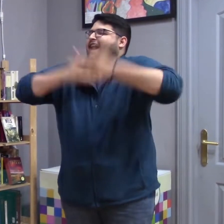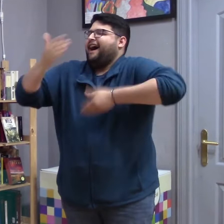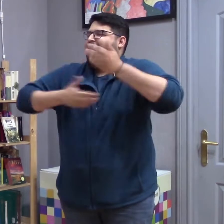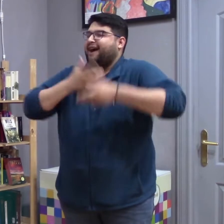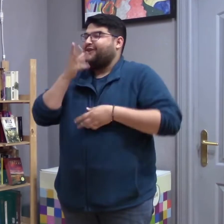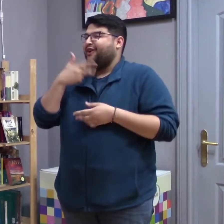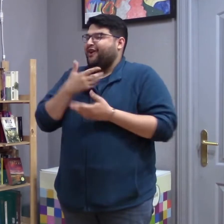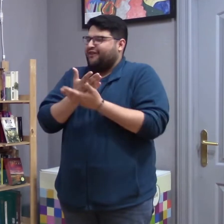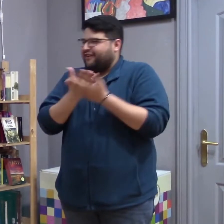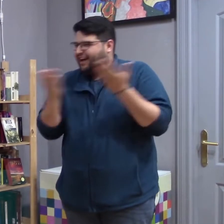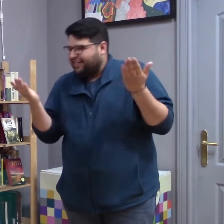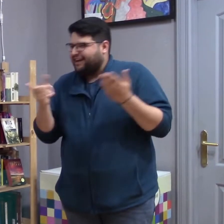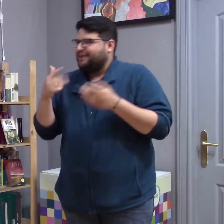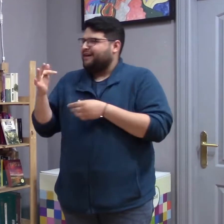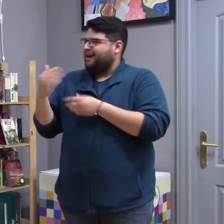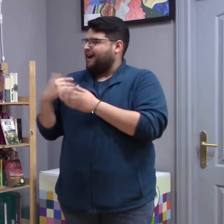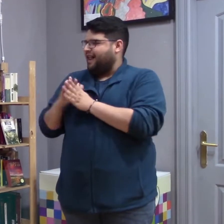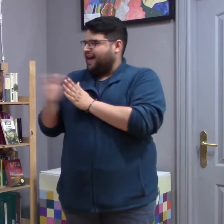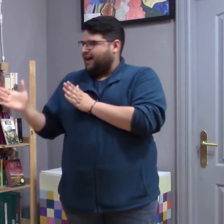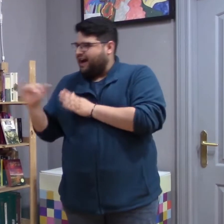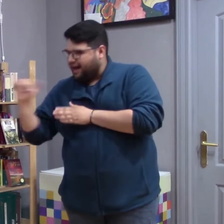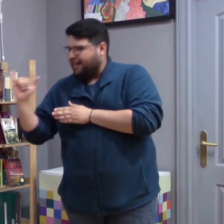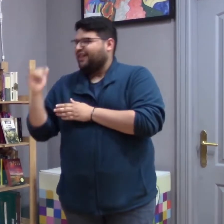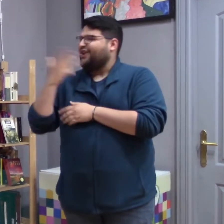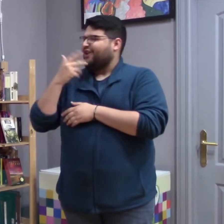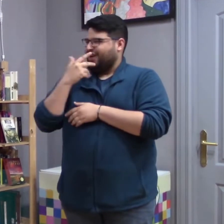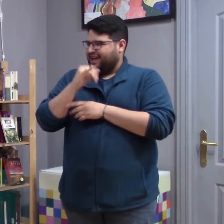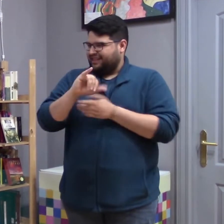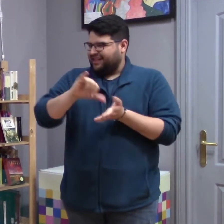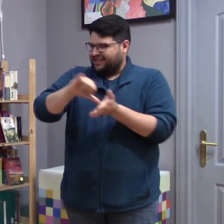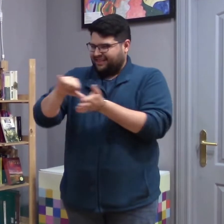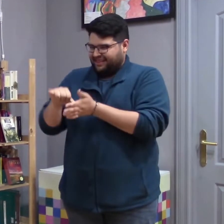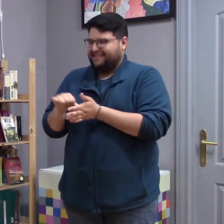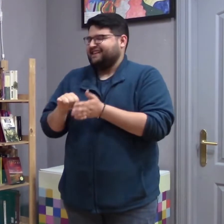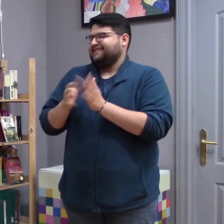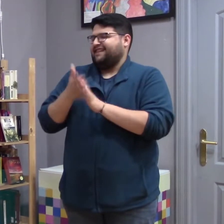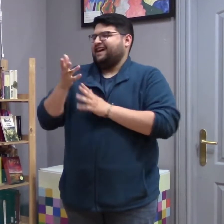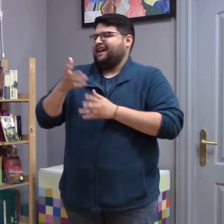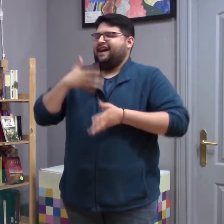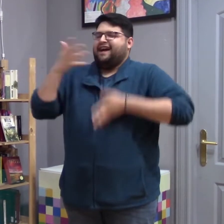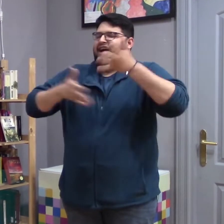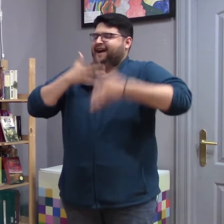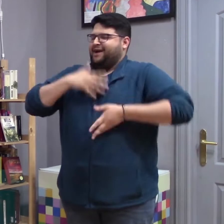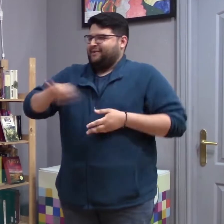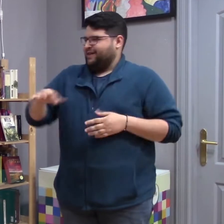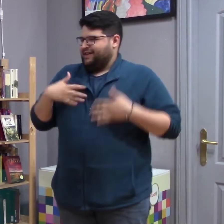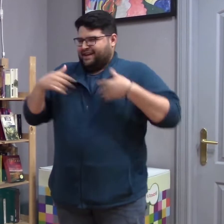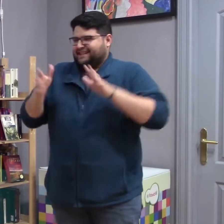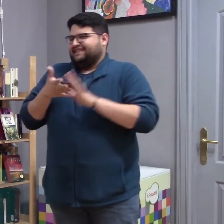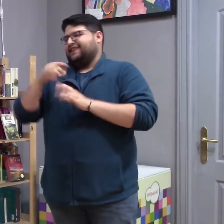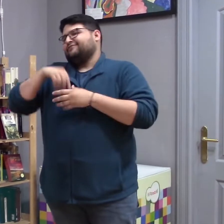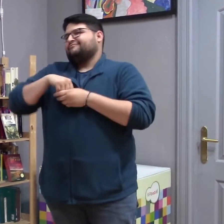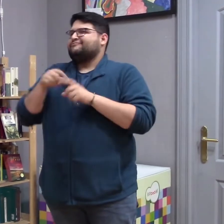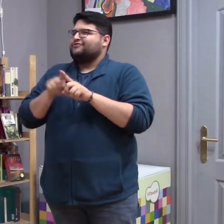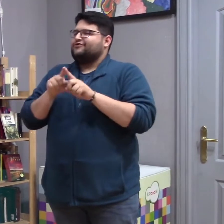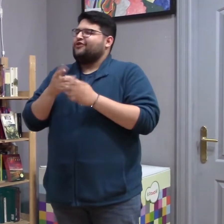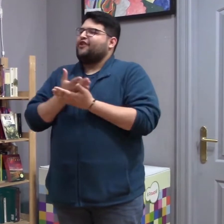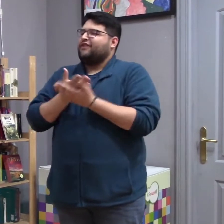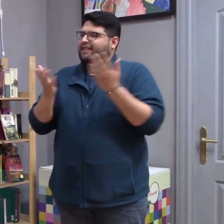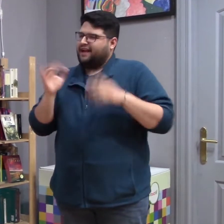Pero luego ya ha sido coger un poquito de confianza, conocer a las personas que estábamos participando y vamos, y sin problema. Y